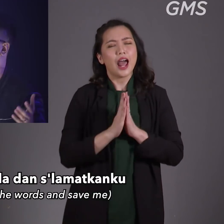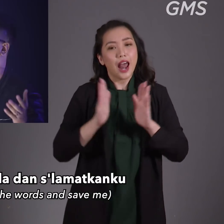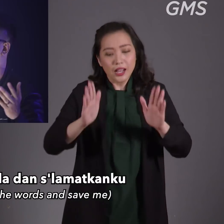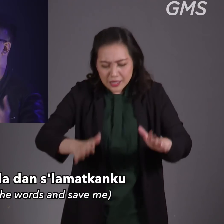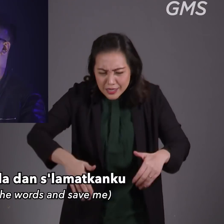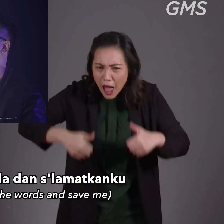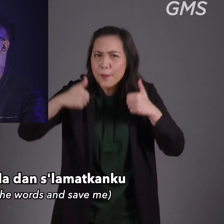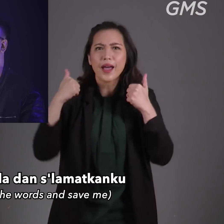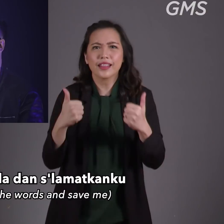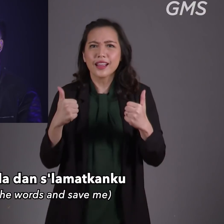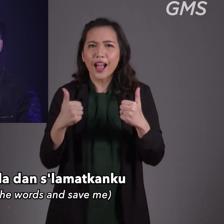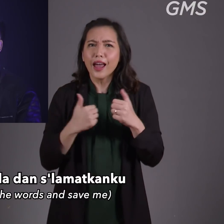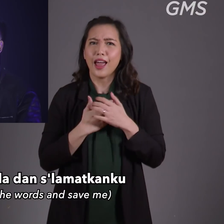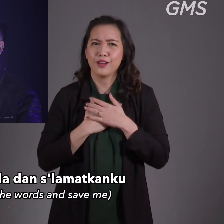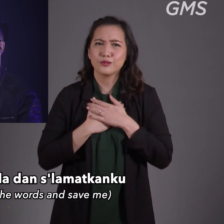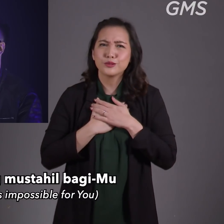dan